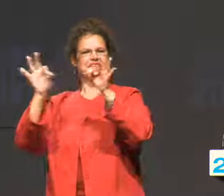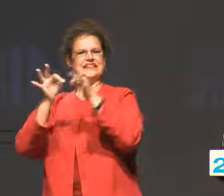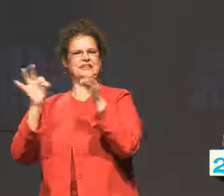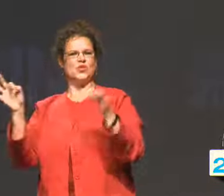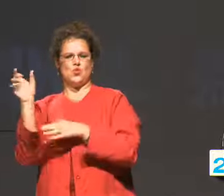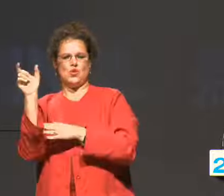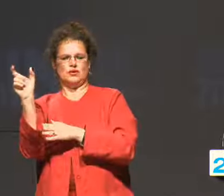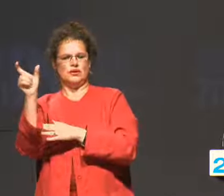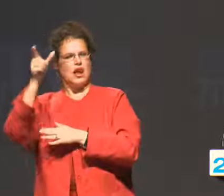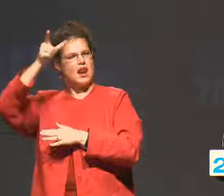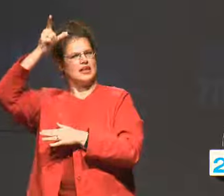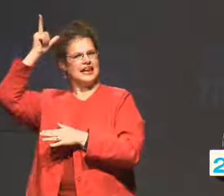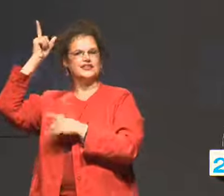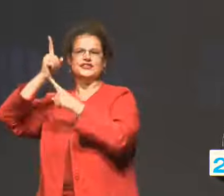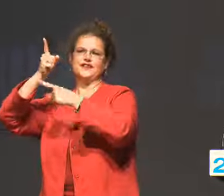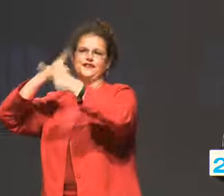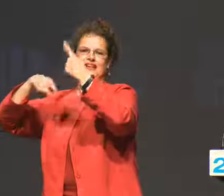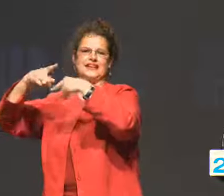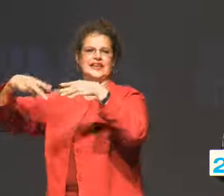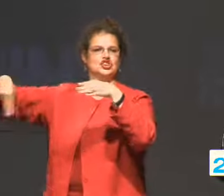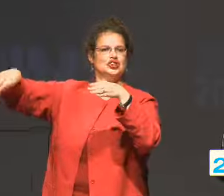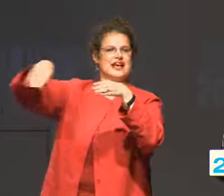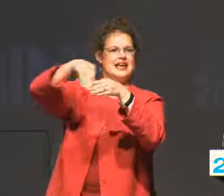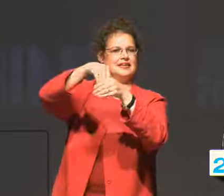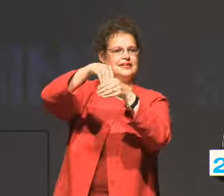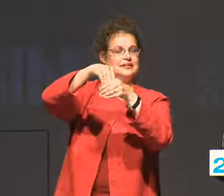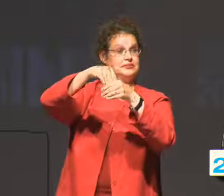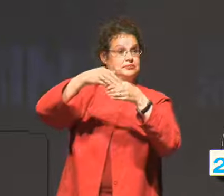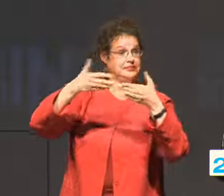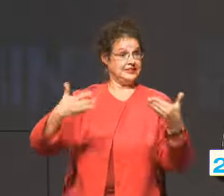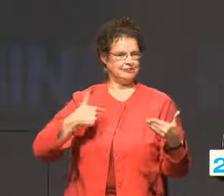ich habe jetzt wieder ein Bild gewählt, ich komme jetzt zur Definition.